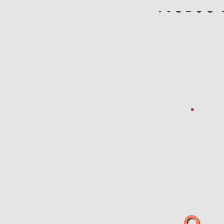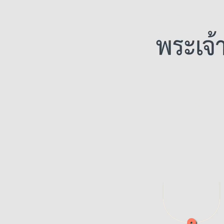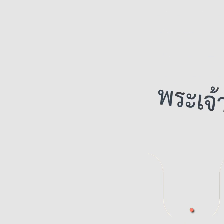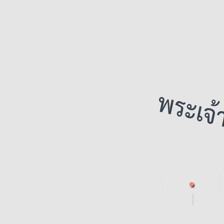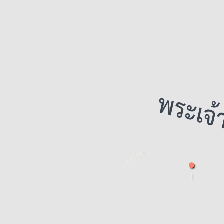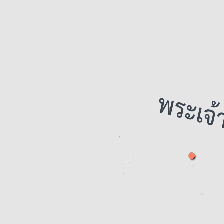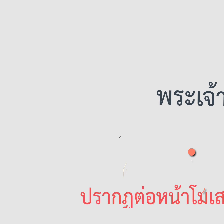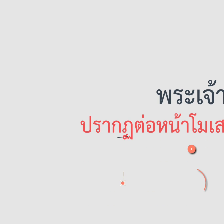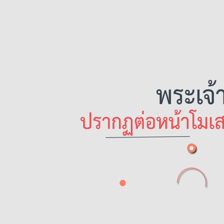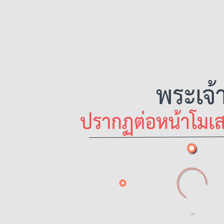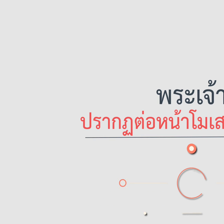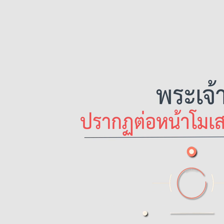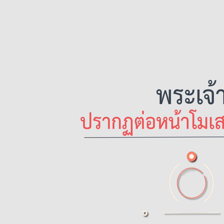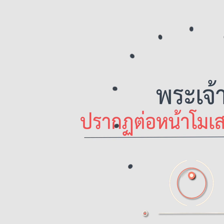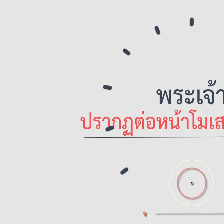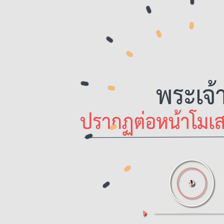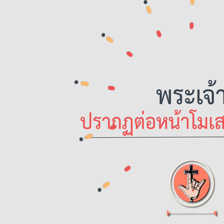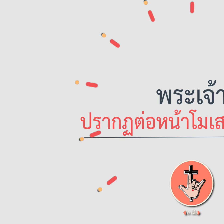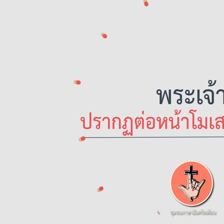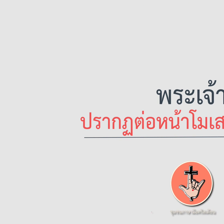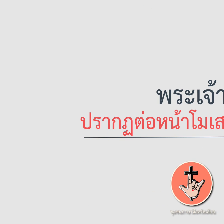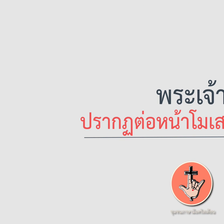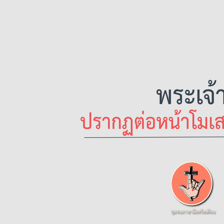พระเจ้าปรากฏต่อหน้าโมเสสอย่างไร